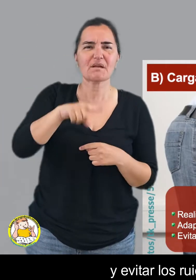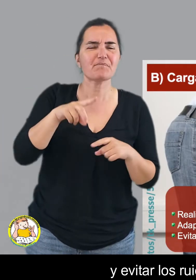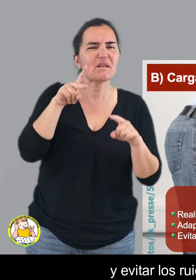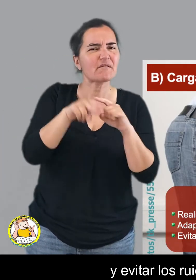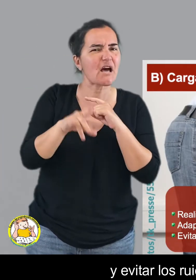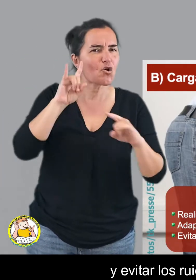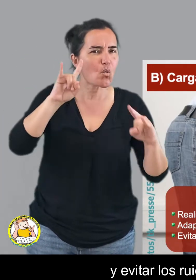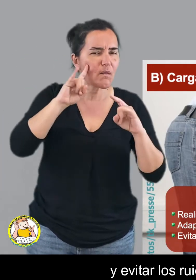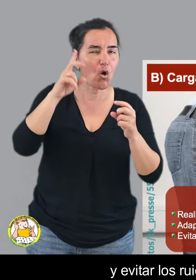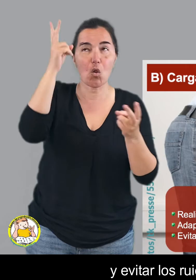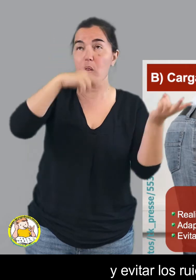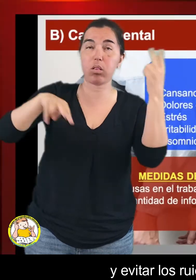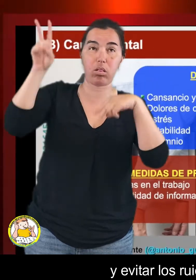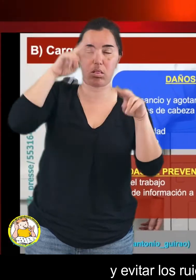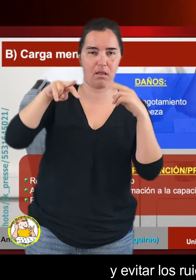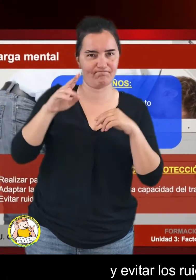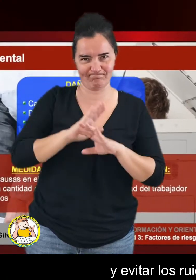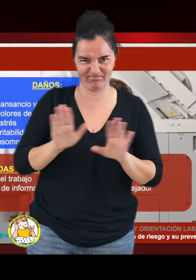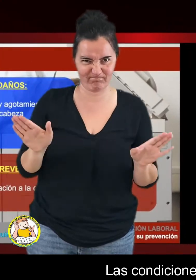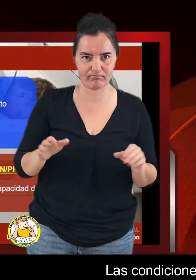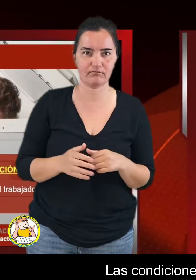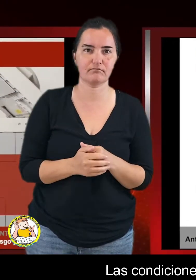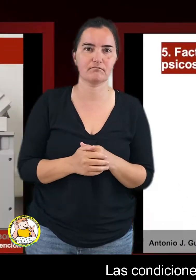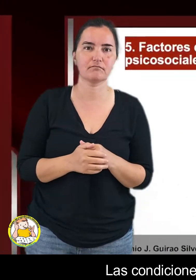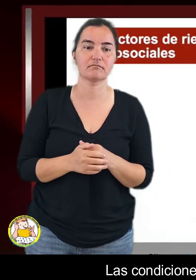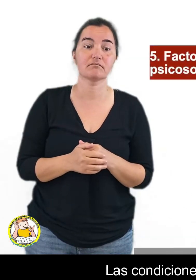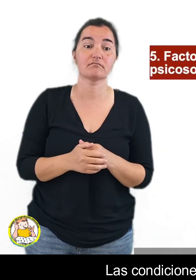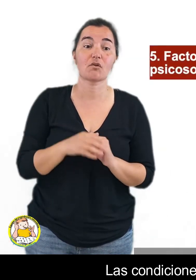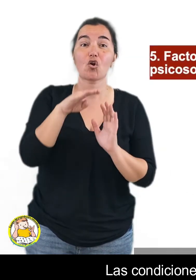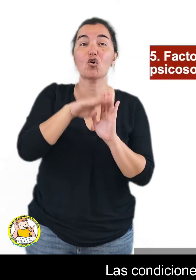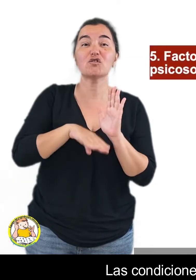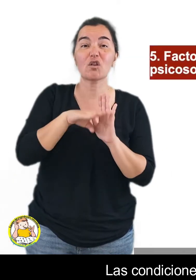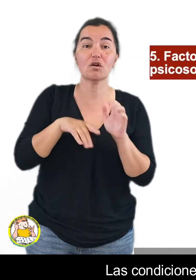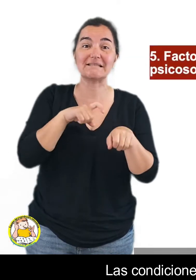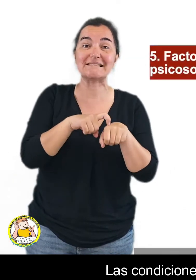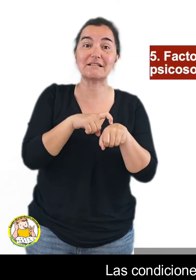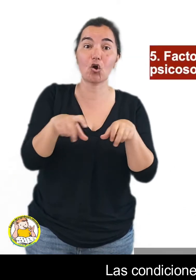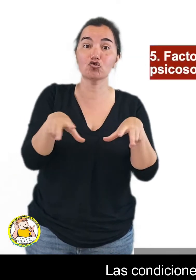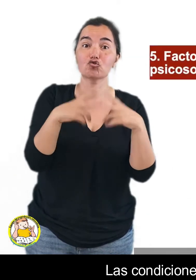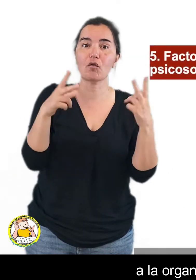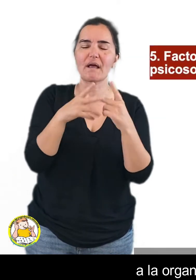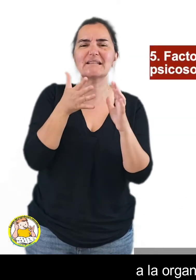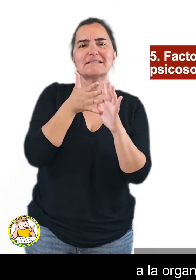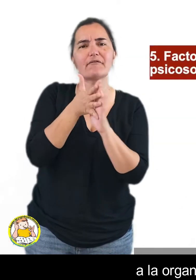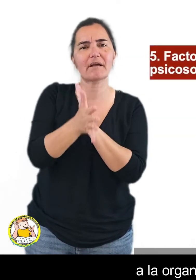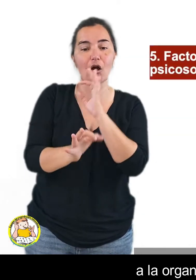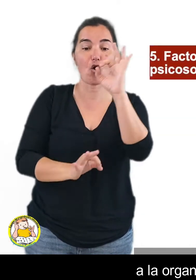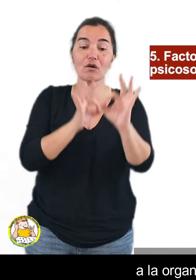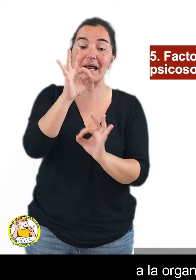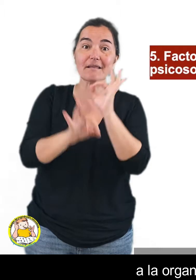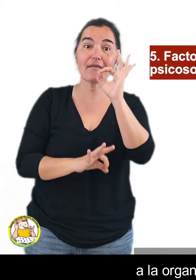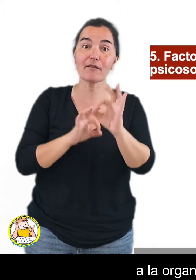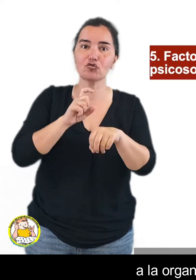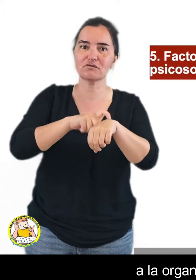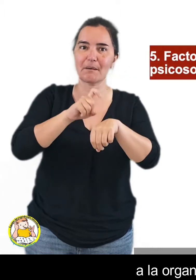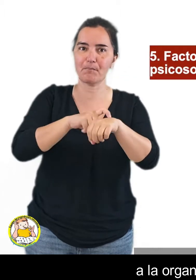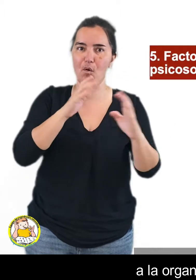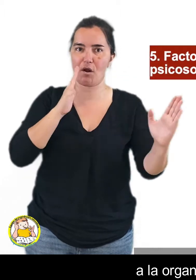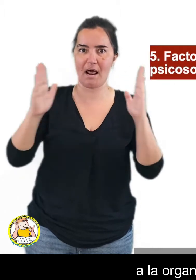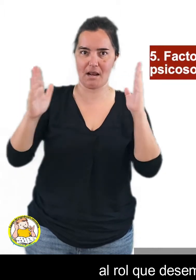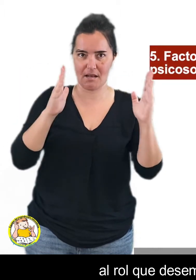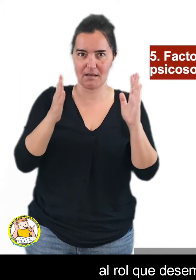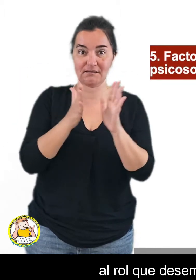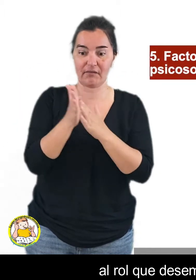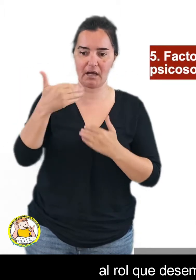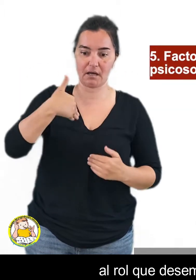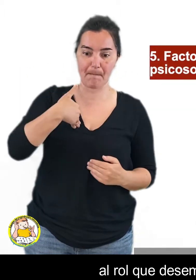evitar los ruidos y distracciones en el trabajo. Las condiciones psicosociales hacen referencia a la organización temporal del